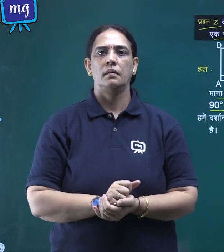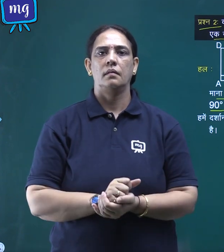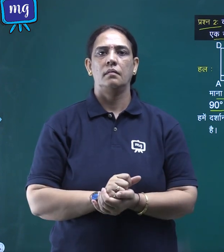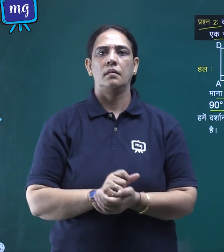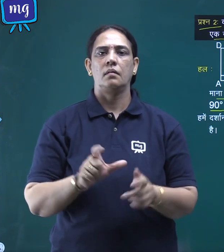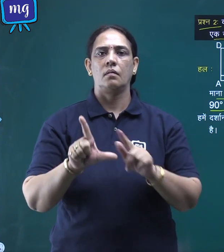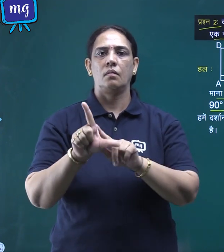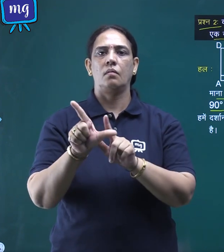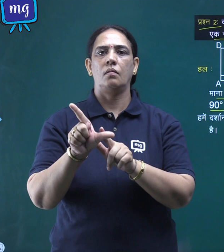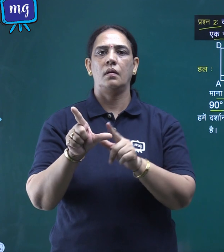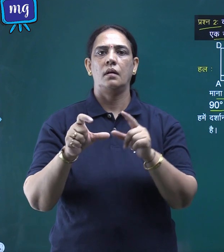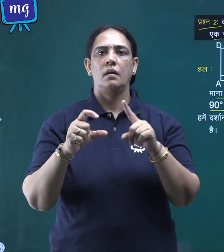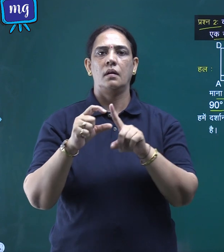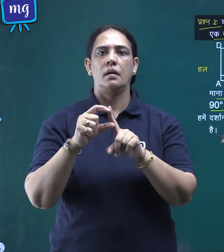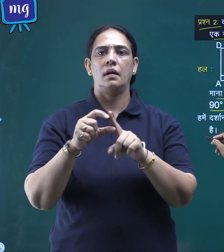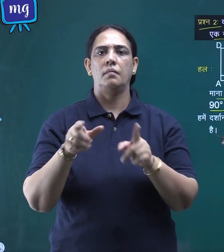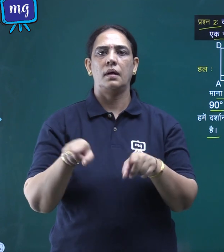कोण डी बराबर